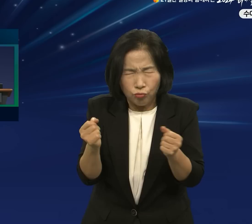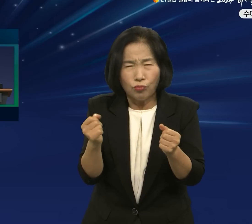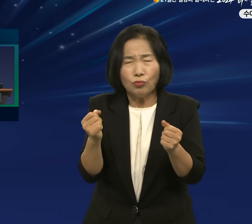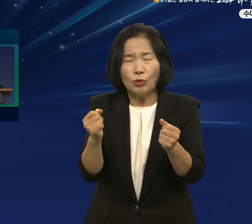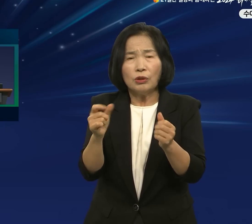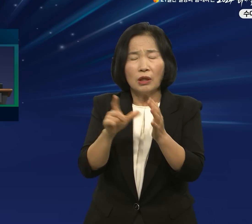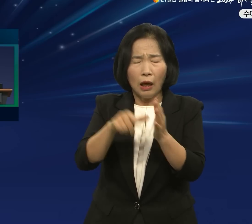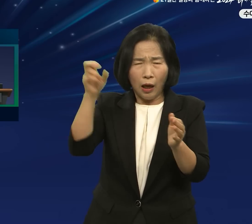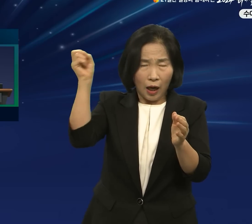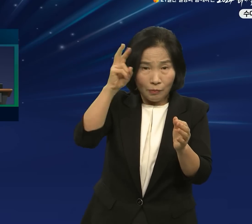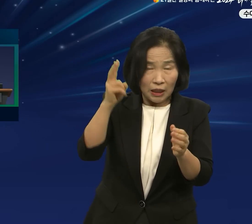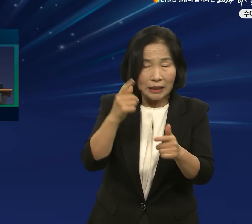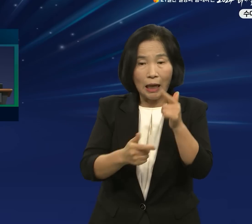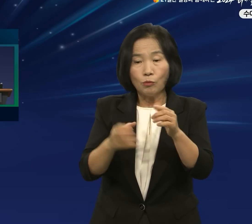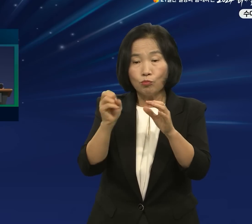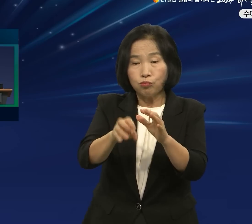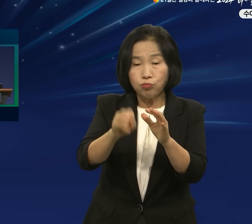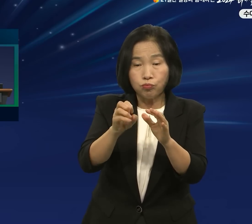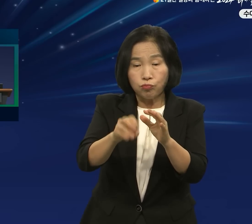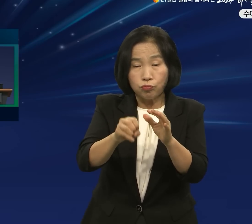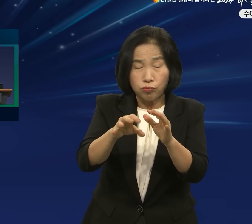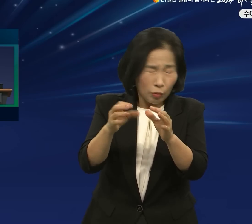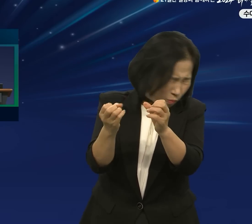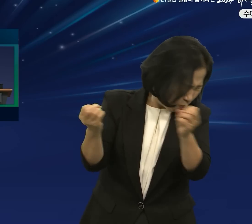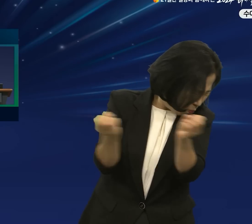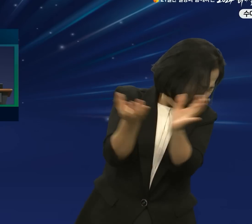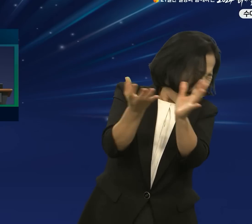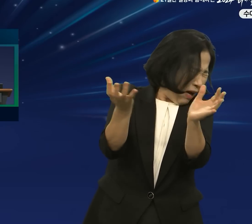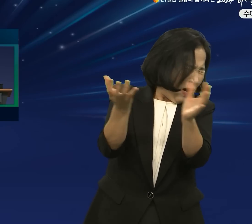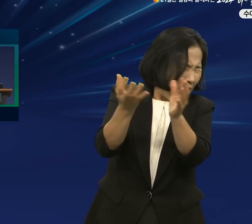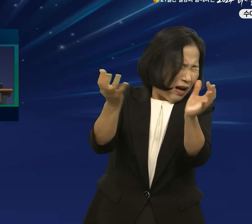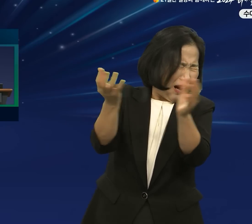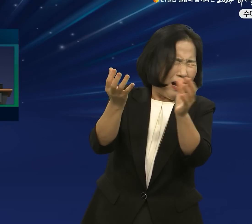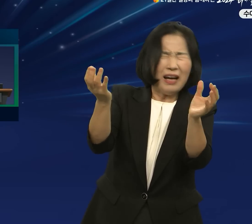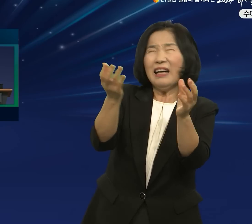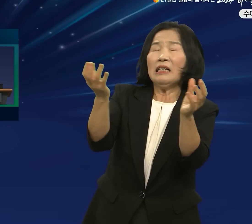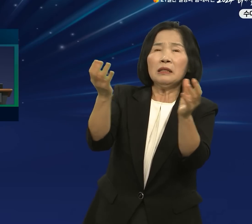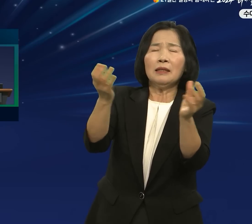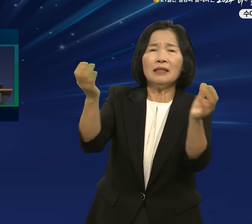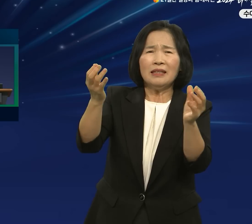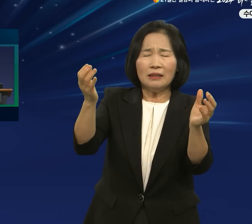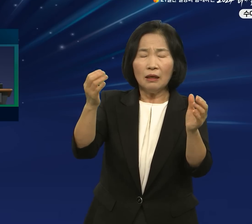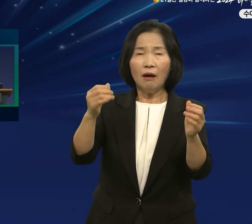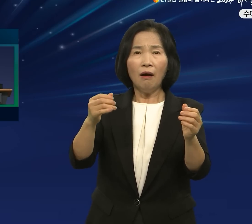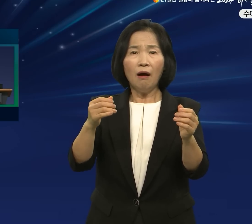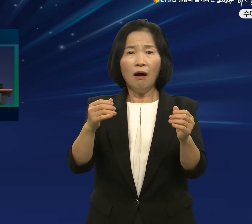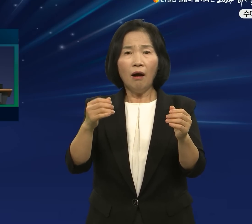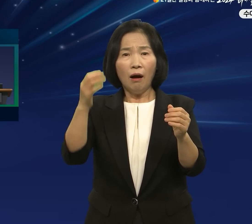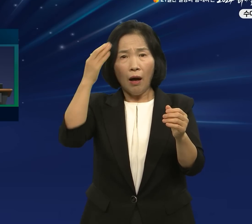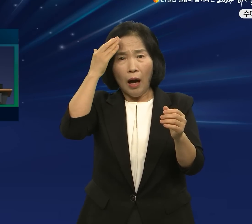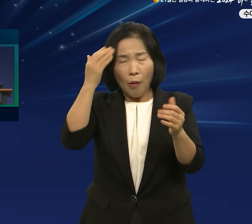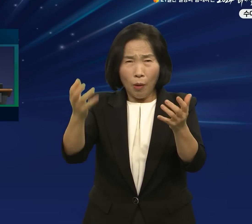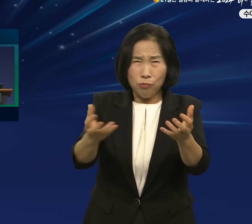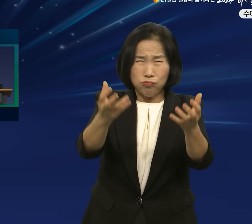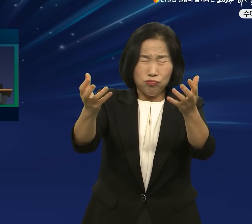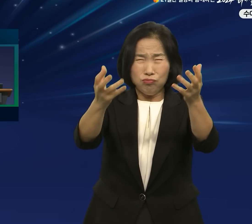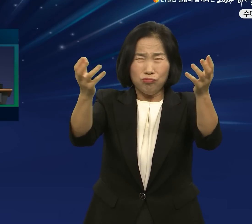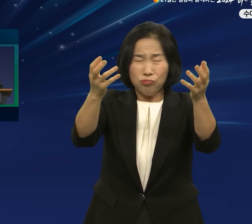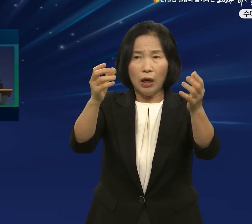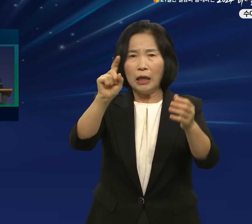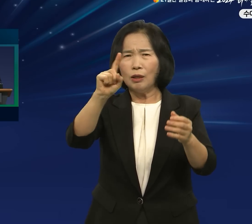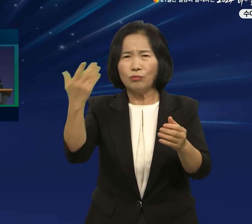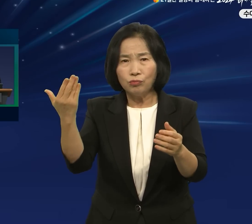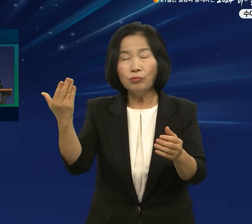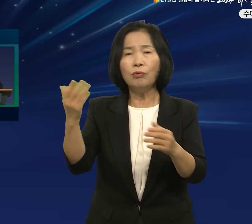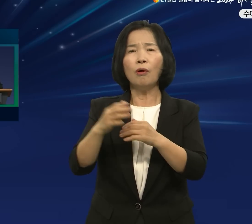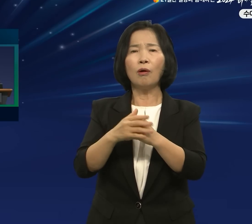소리와 함께 눈앞이 보이지 않는 빽빽한 수증기와 연기를 내고 보일러에 이상이 생겼습니다. 119가 출동을